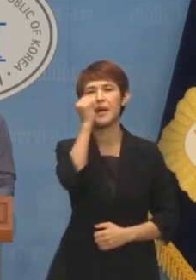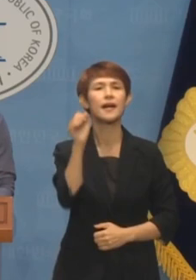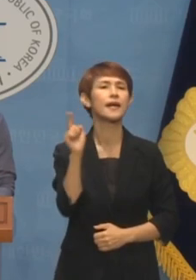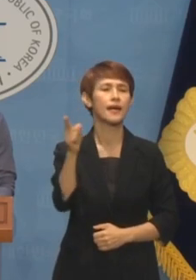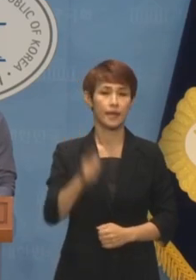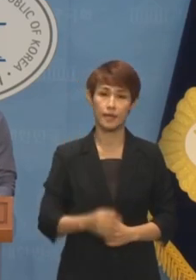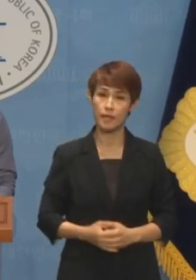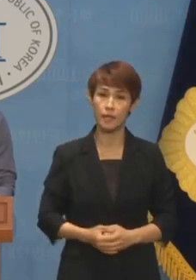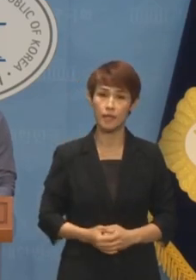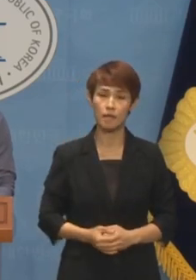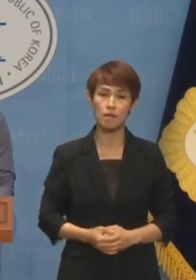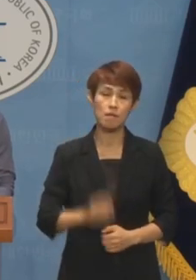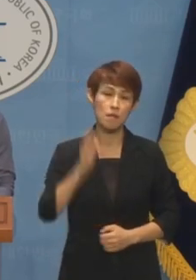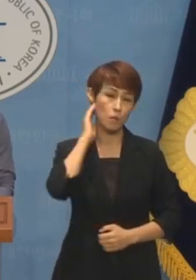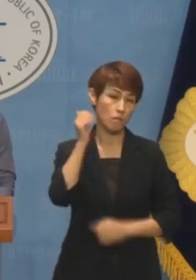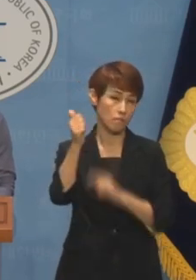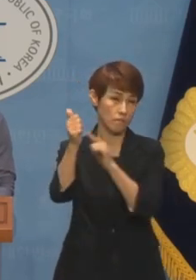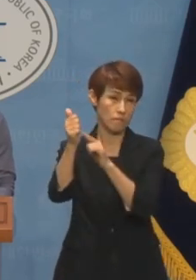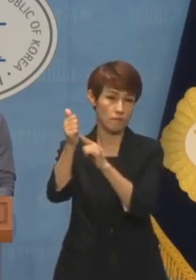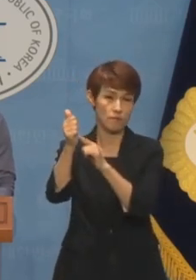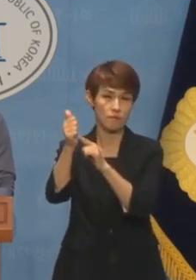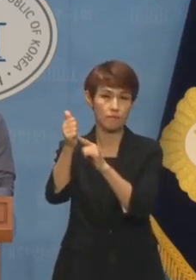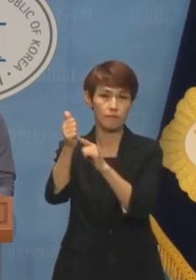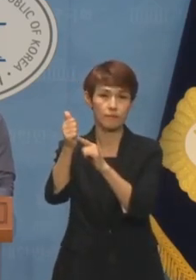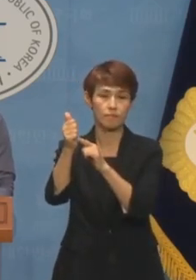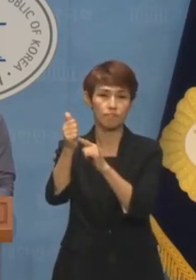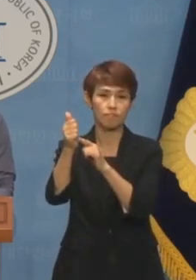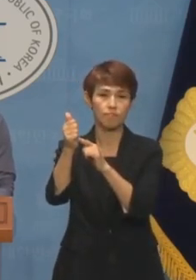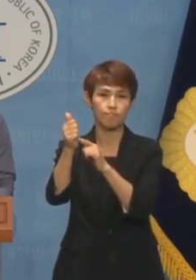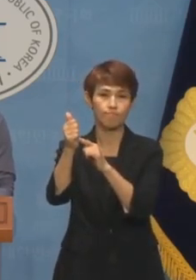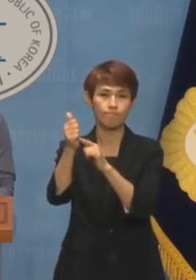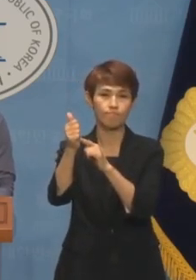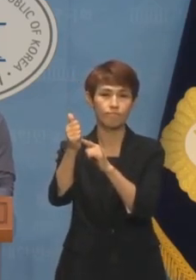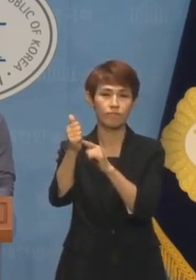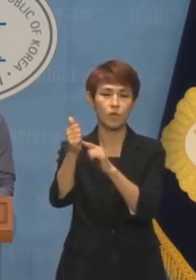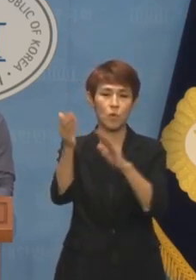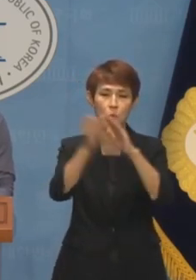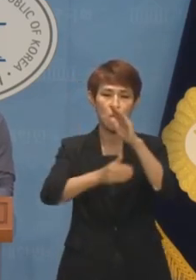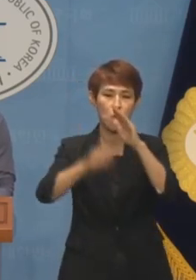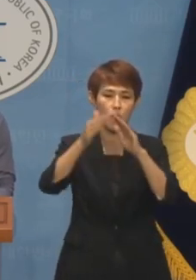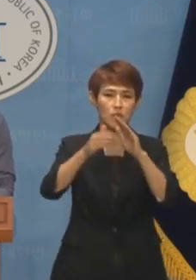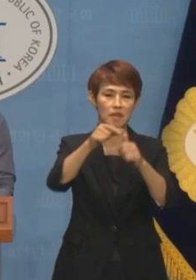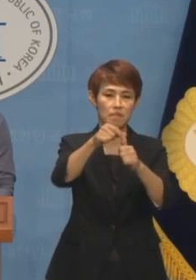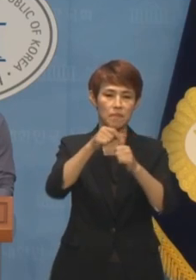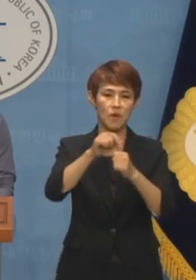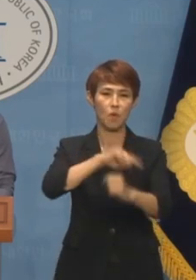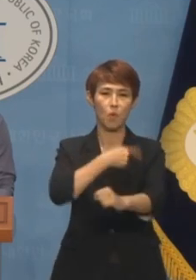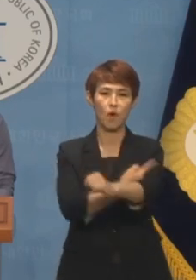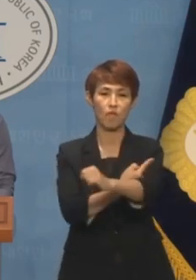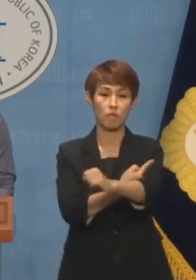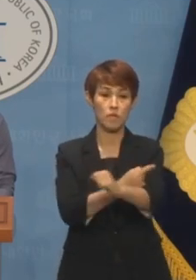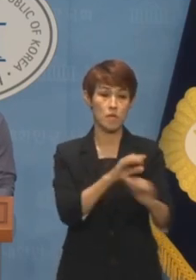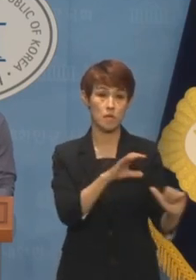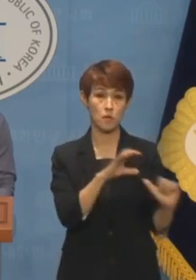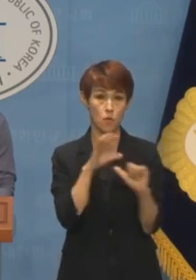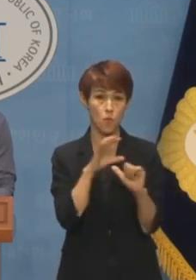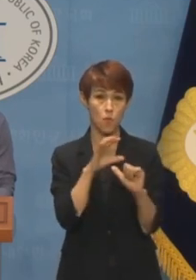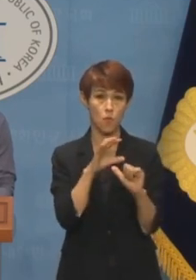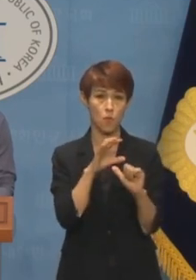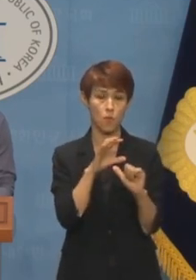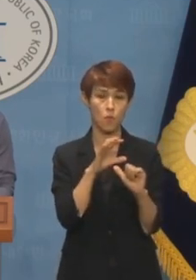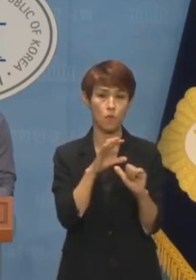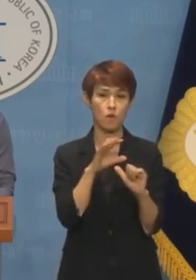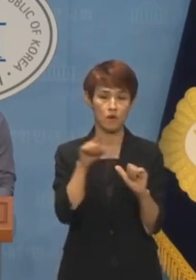않습니까? 대통령이 직접 자신에게 부여된 공직자 인사권을 이용해서